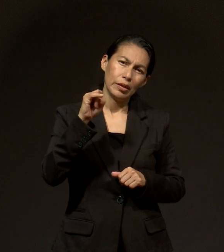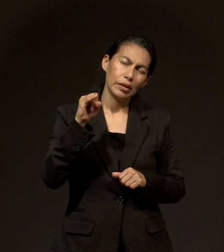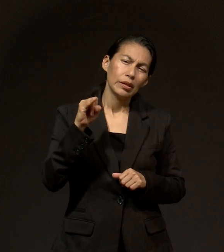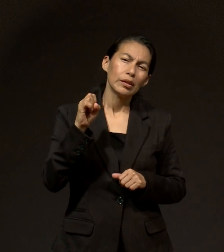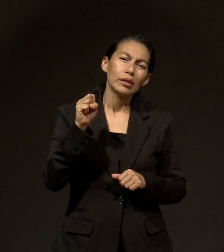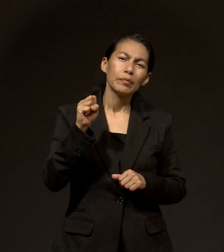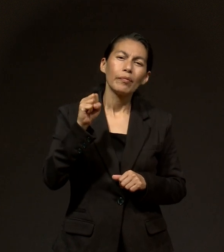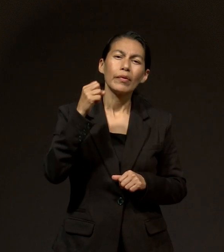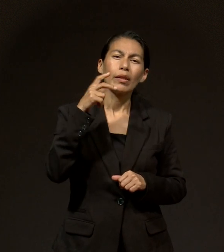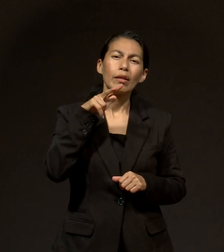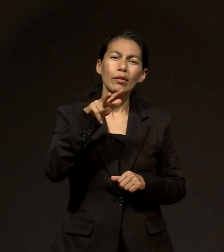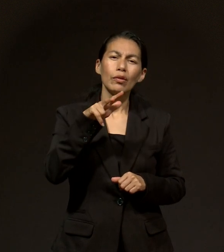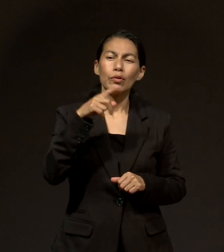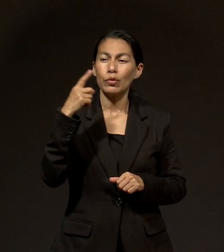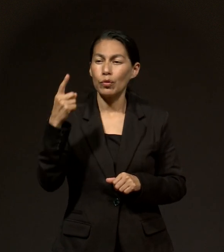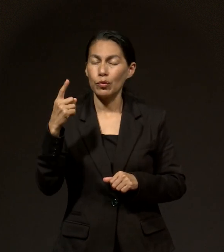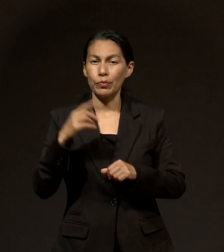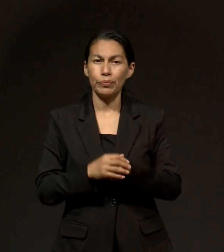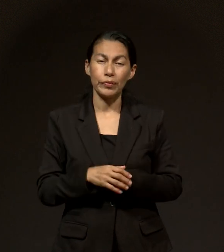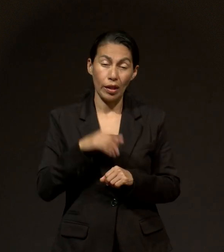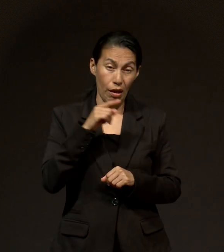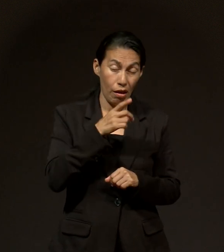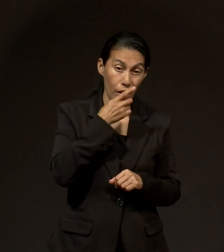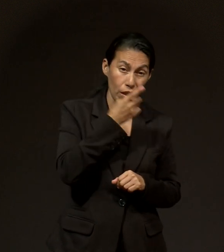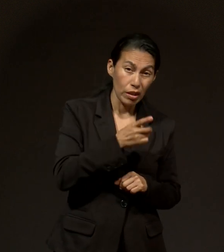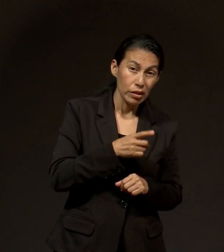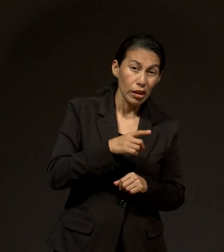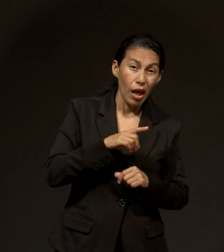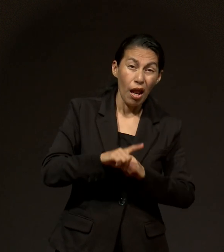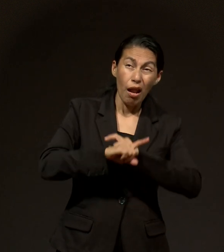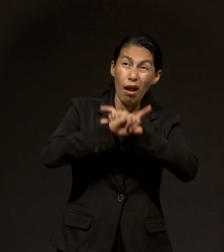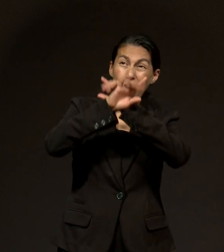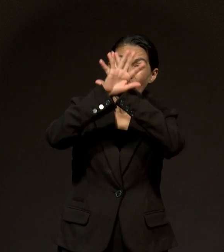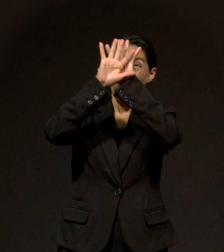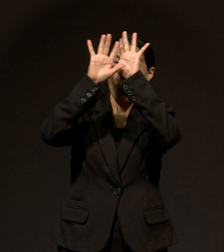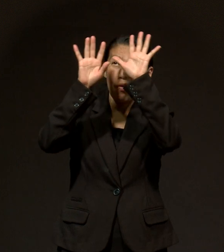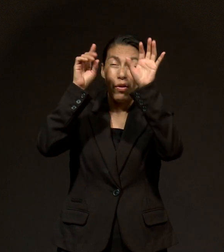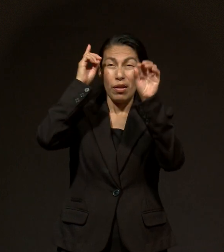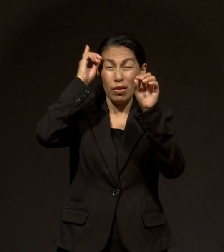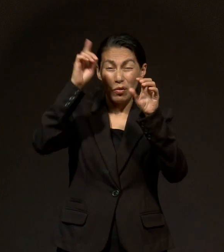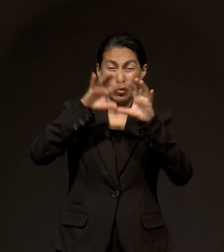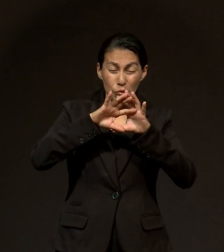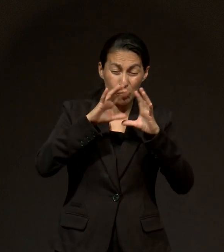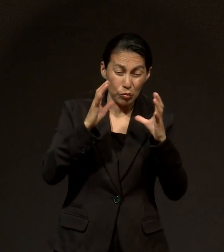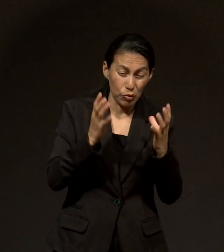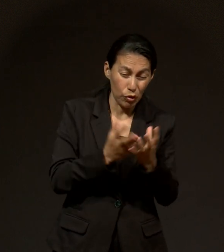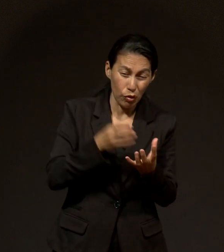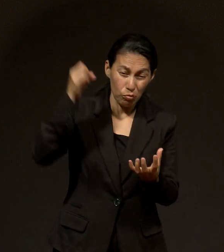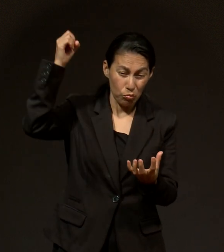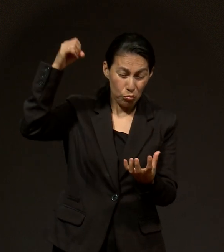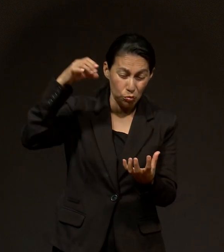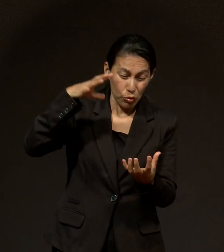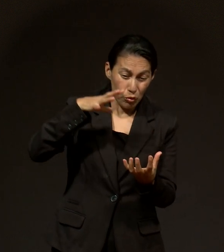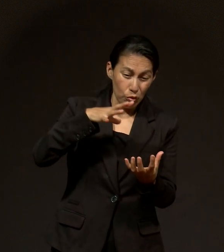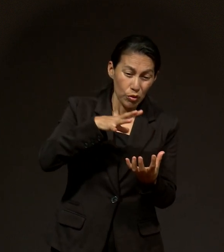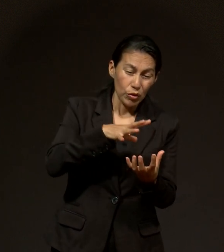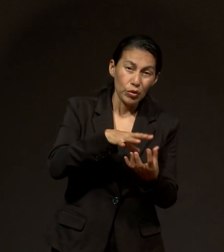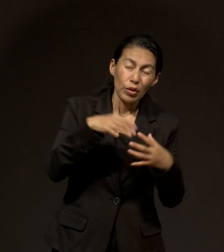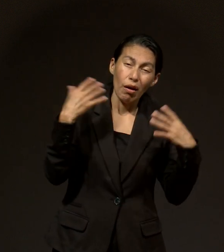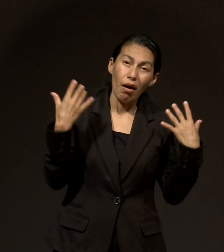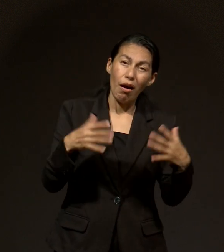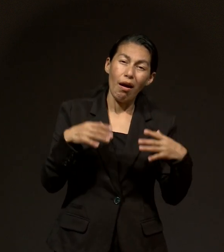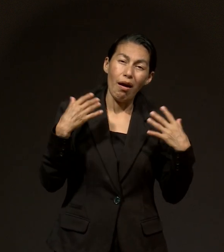donde dice que el mundo será inundado con su gloria. Y esa gloria viene